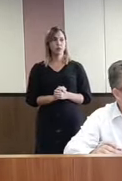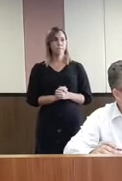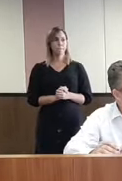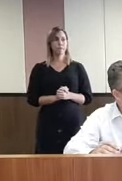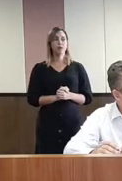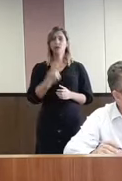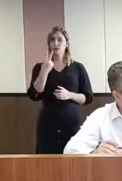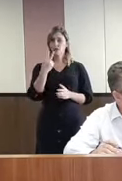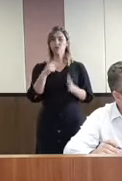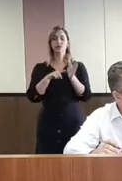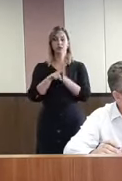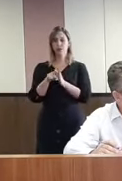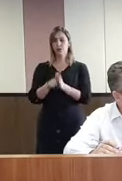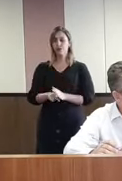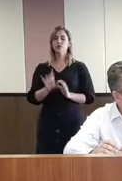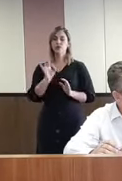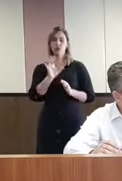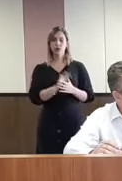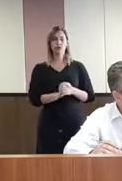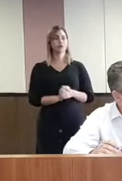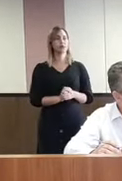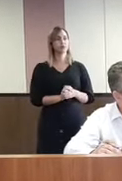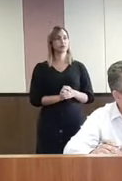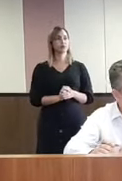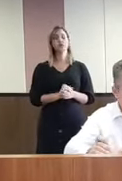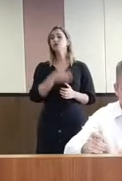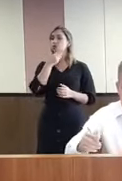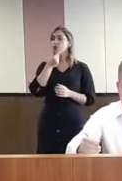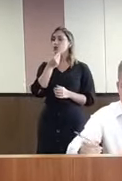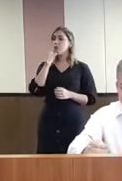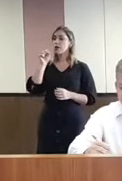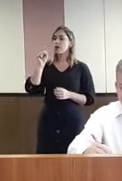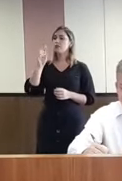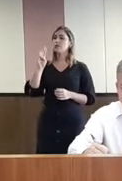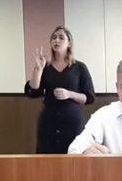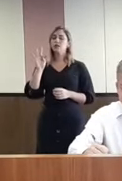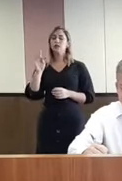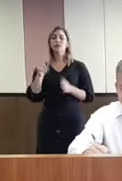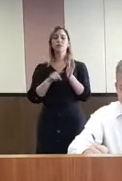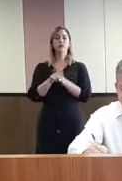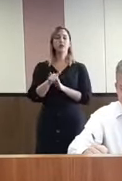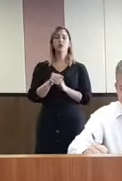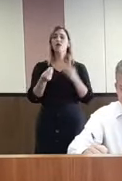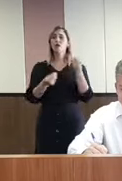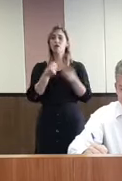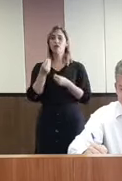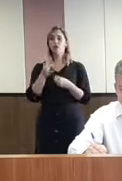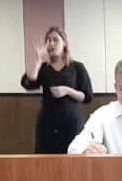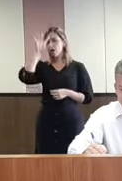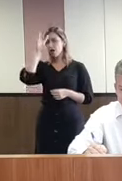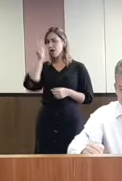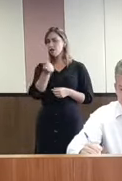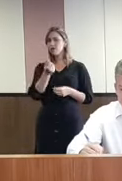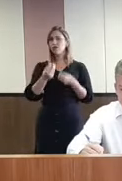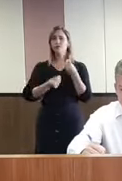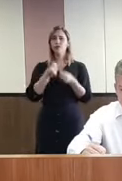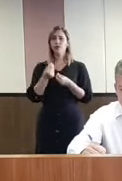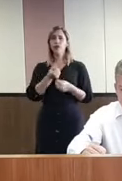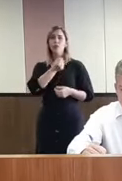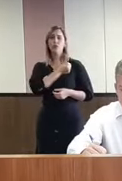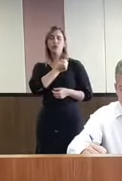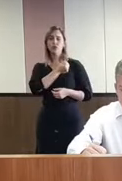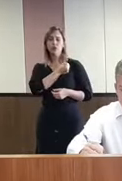duas perguntas para serem respondidas, tá, governador? O Vanzel, do SBT Rondonópolis, pergunta: como resolver a aparente disparidade dos números de